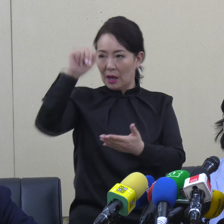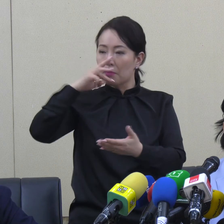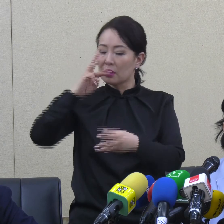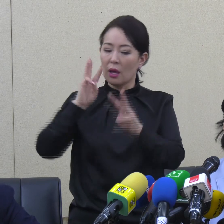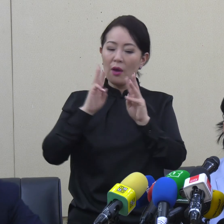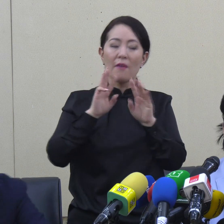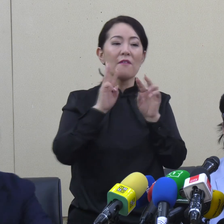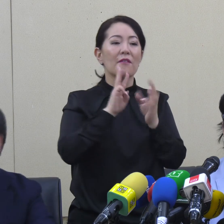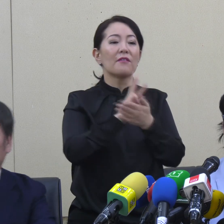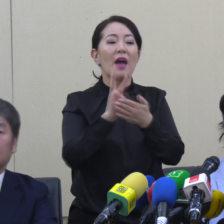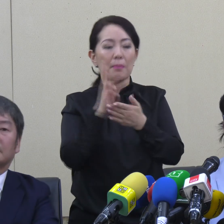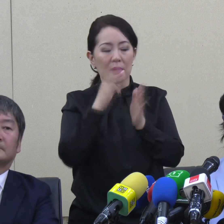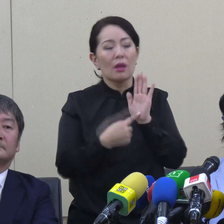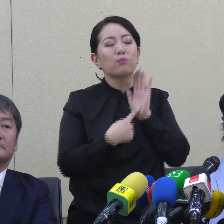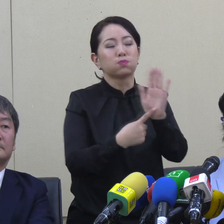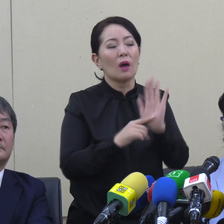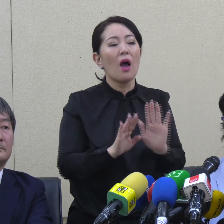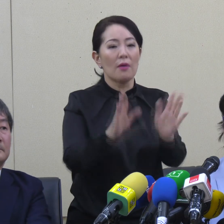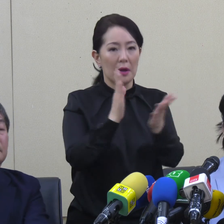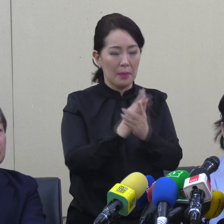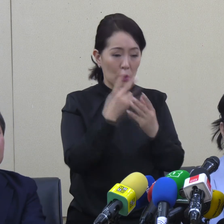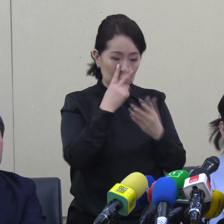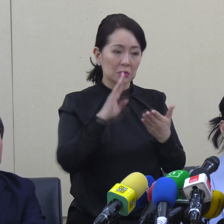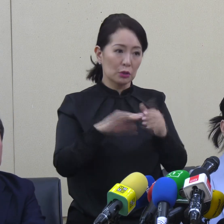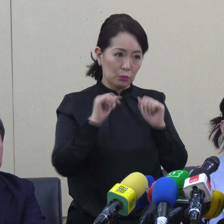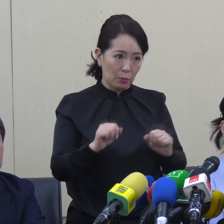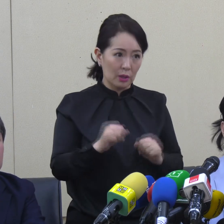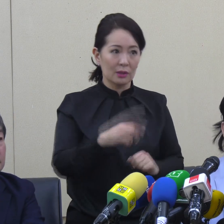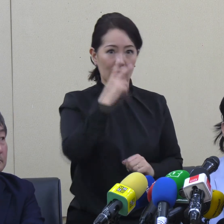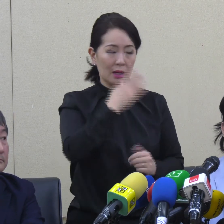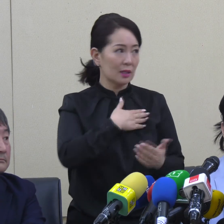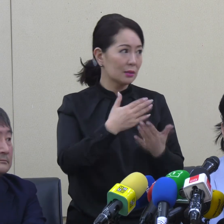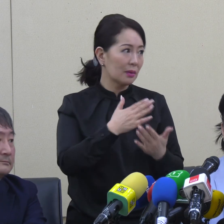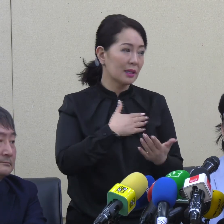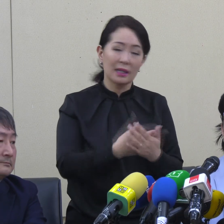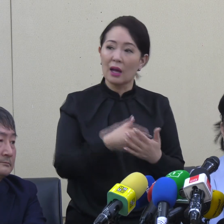дээр бол тавьж байгаа. Та бүхэн эндээс бол одоо үзэж танилцж болно. За ингээд анхаарал тавьсан та бүхэнд баярлалаа.